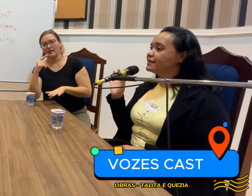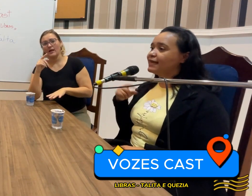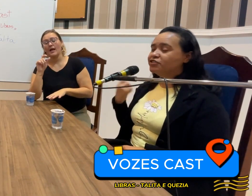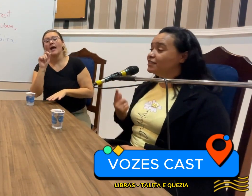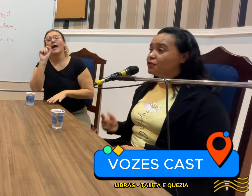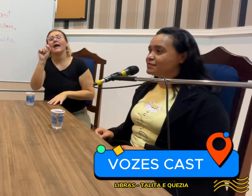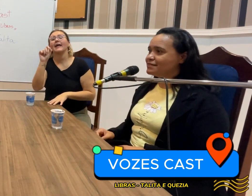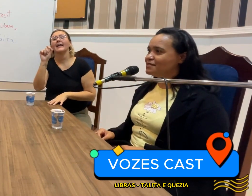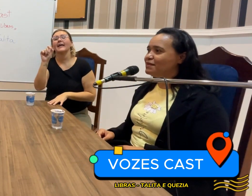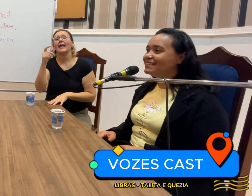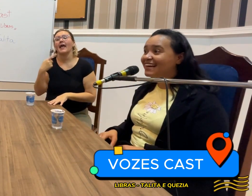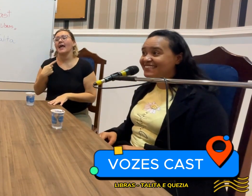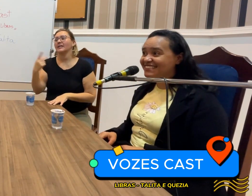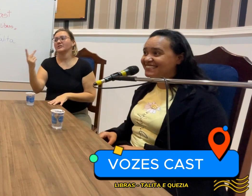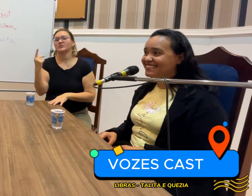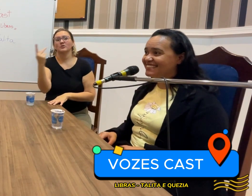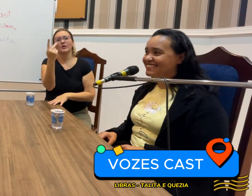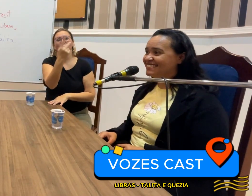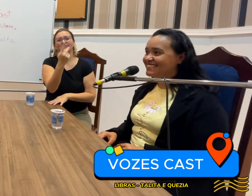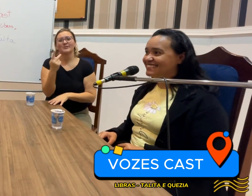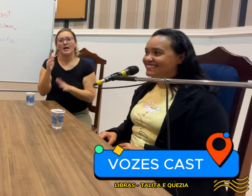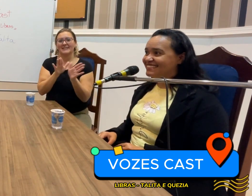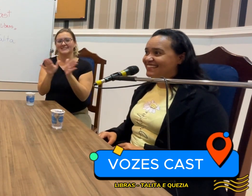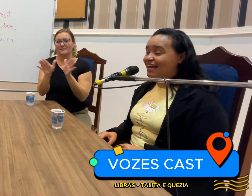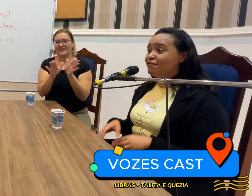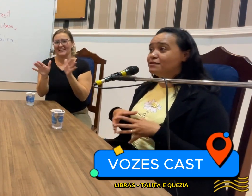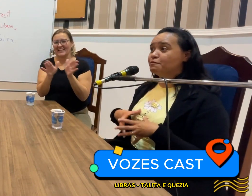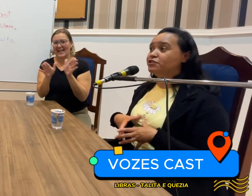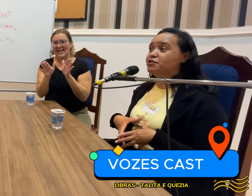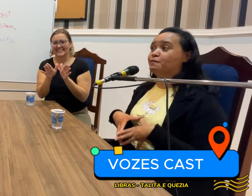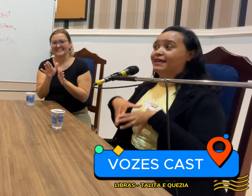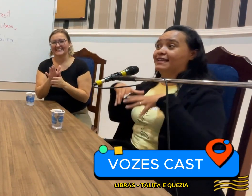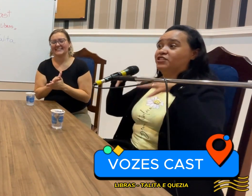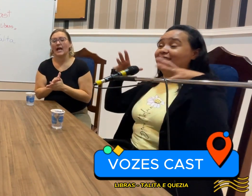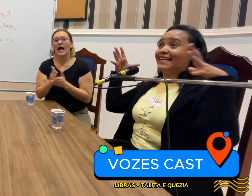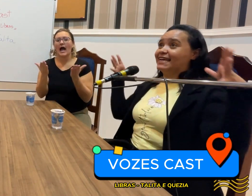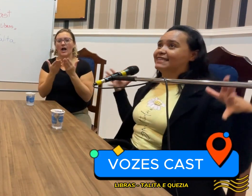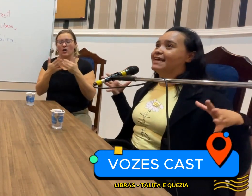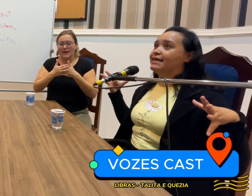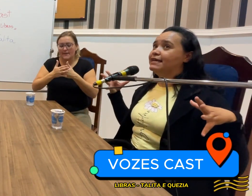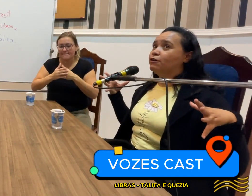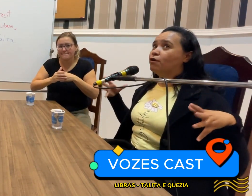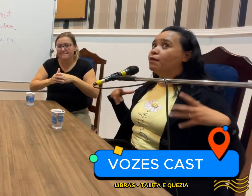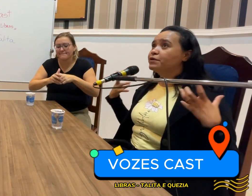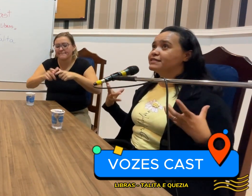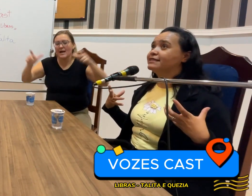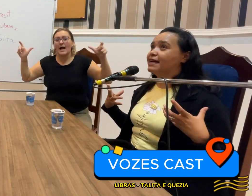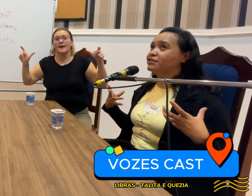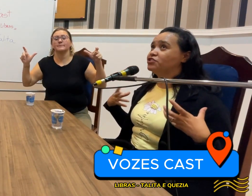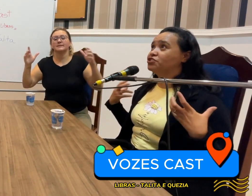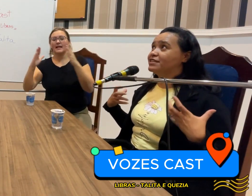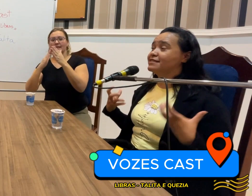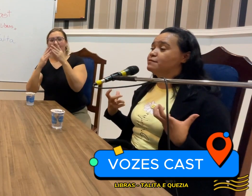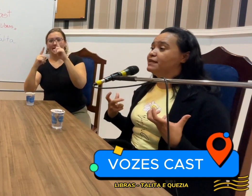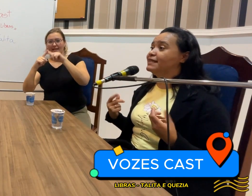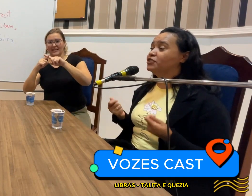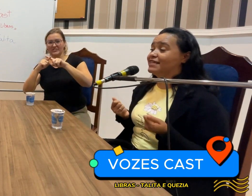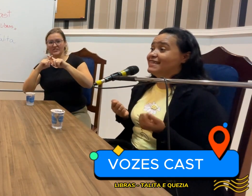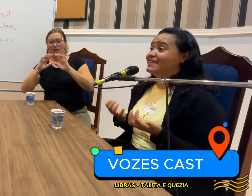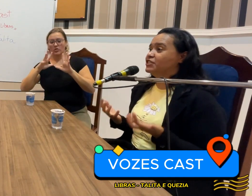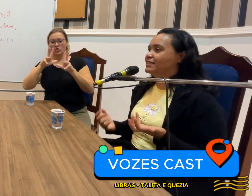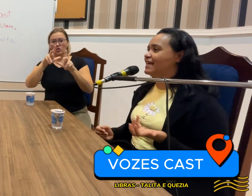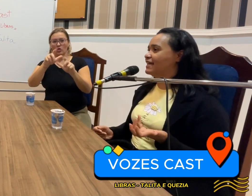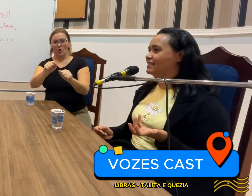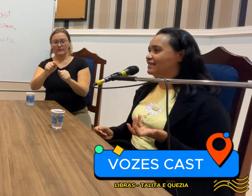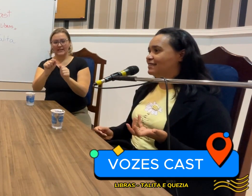a porcentagem da nossa acessibilidade? Aí vamos expandir isso para a igreja inteira, né? Qual a porcentagem de acessibilidade